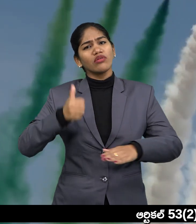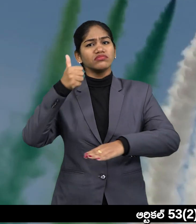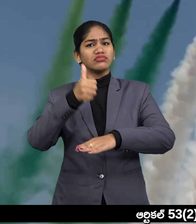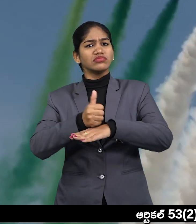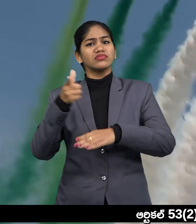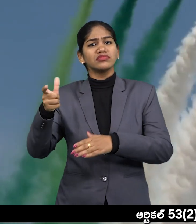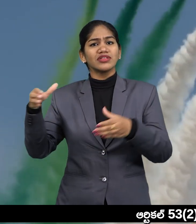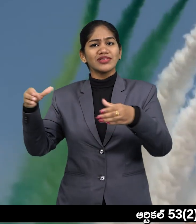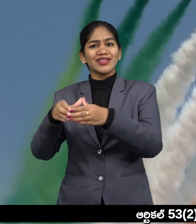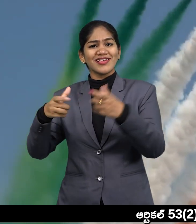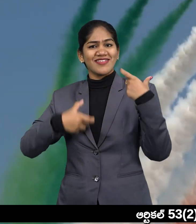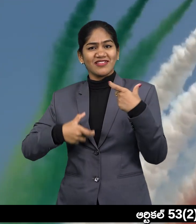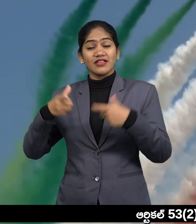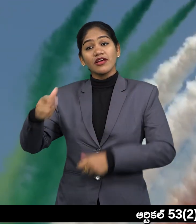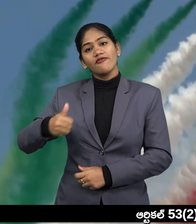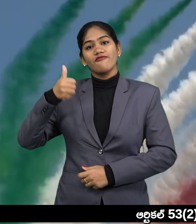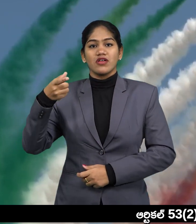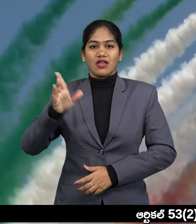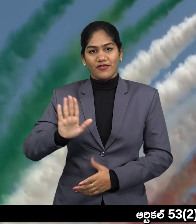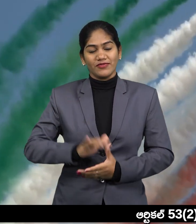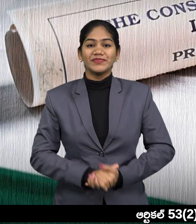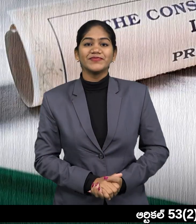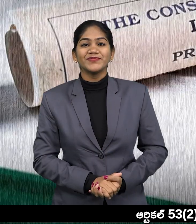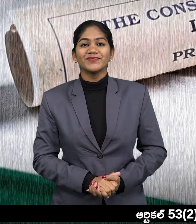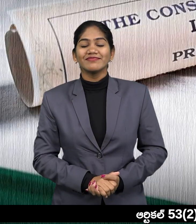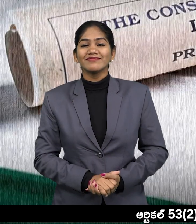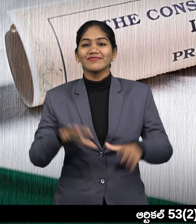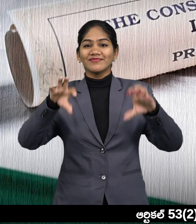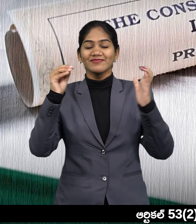ఆర్టికల్ 53(2) ప్రకారం యూనియన్ డిఫెన్స్ ఫోర్స్పై